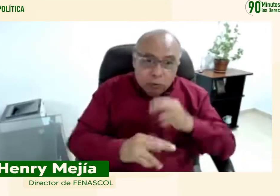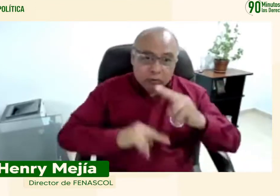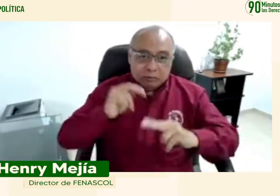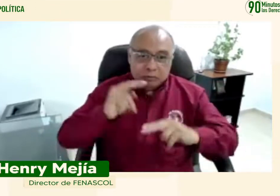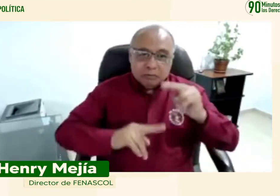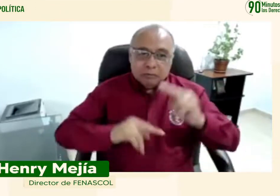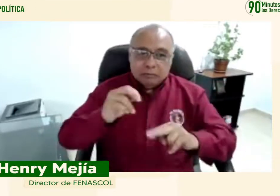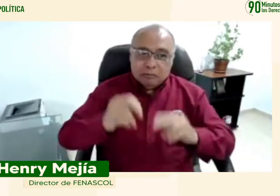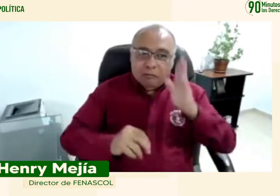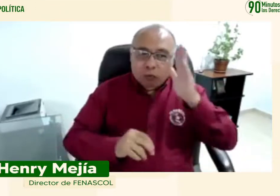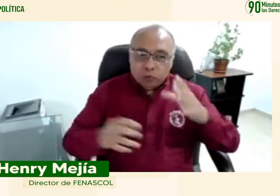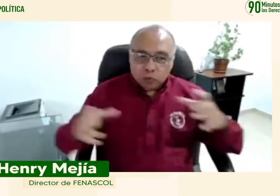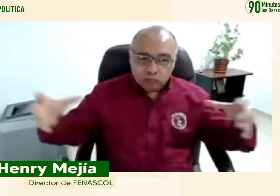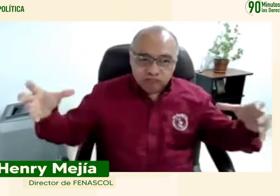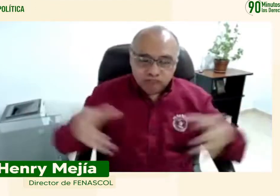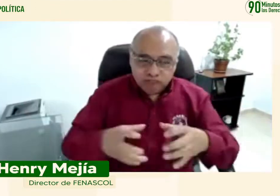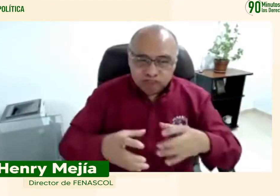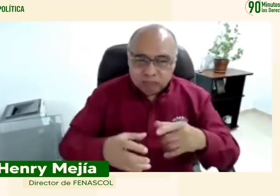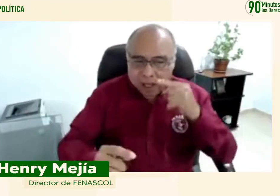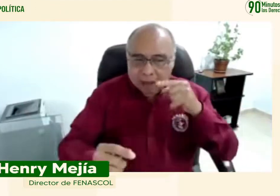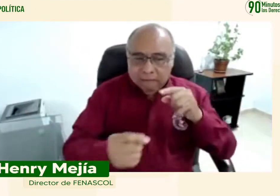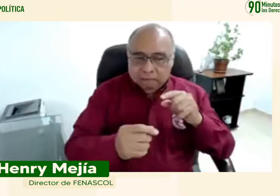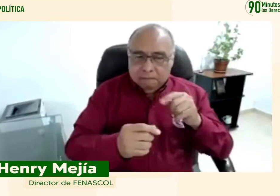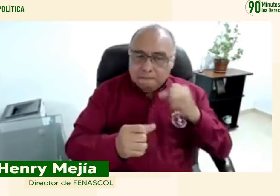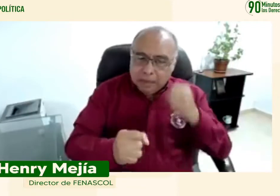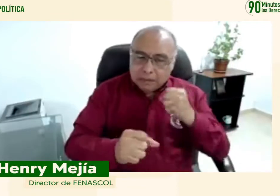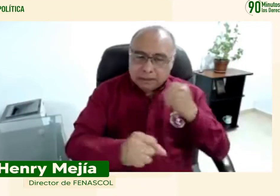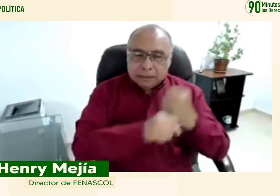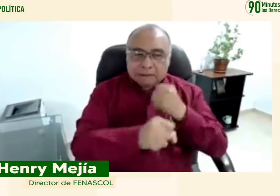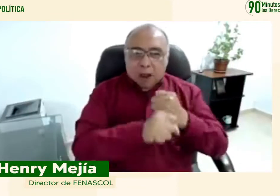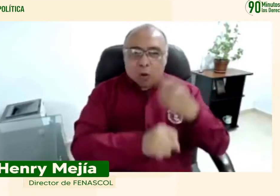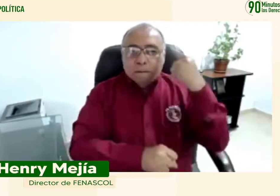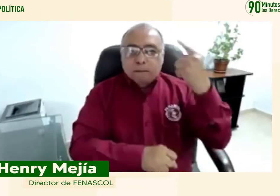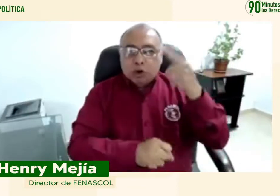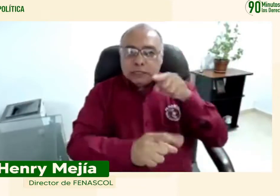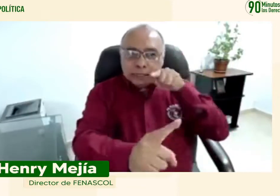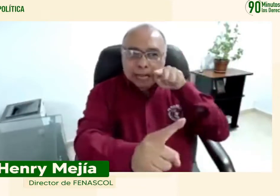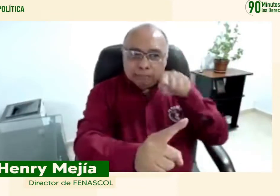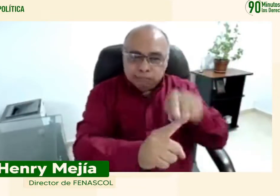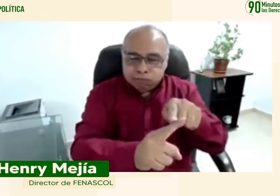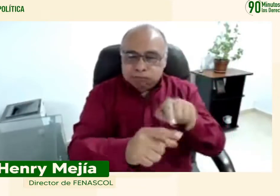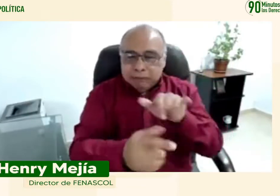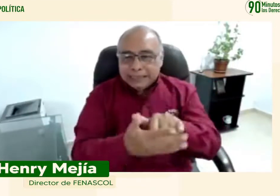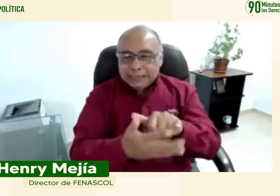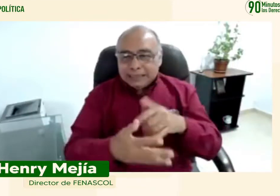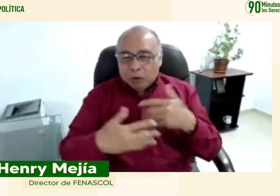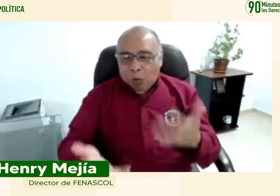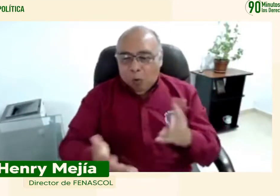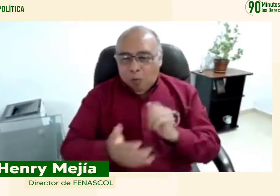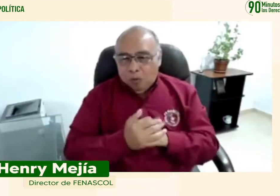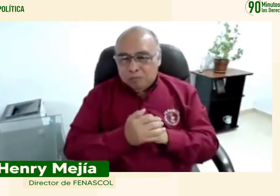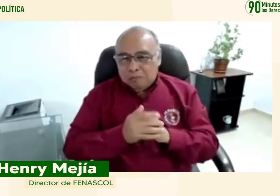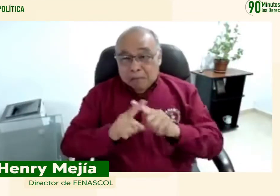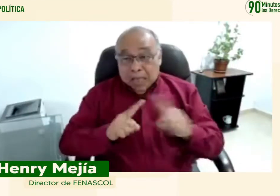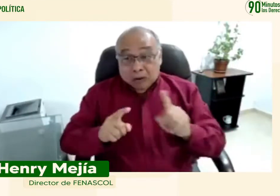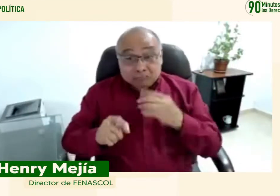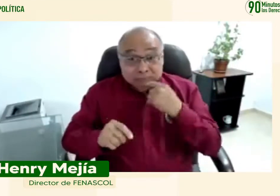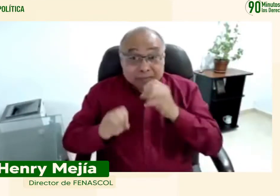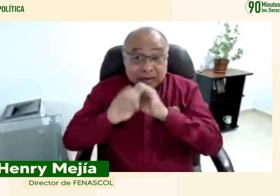socialicemos y que construyamos porque es que es un espacio de diálogo y de construcción también para ese trabajo político que queremos hacer yo